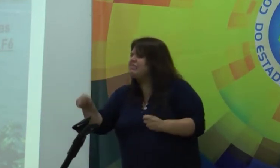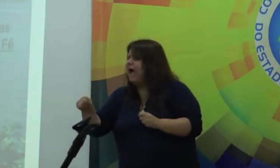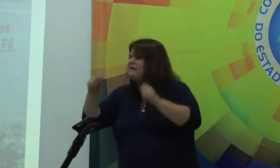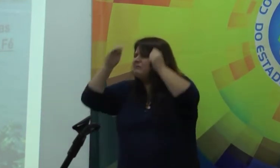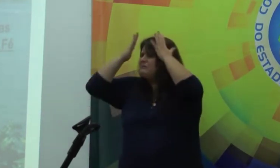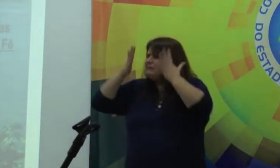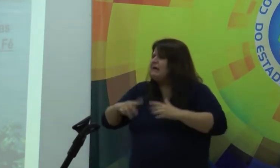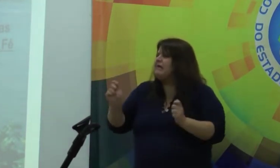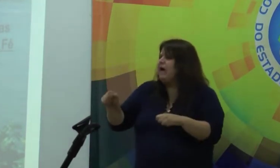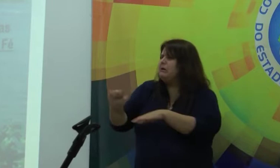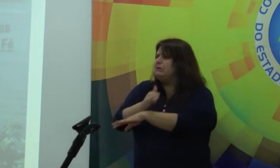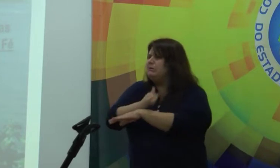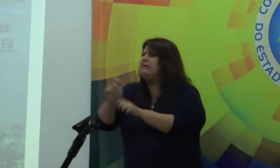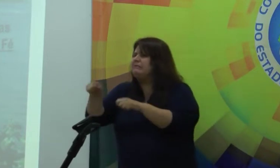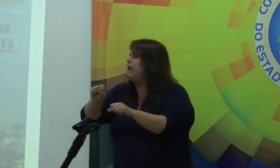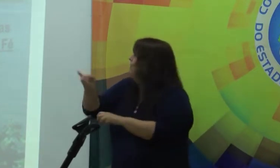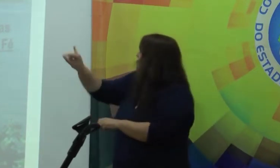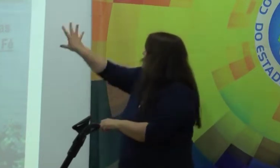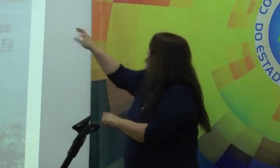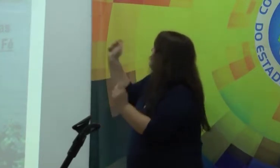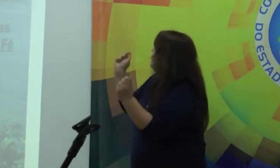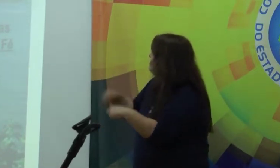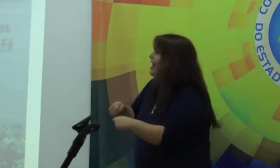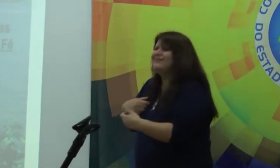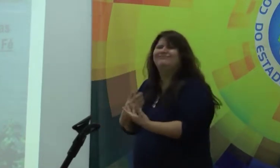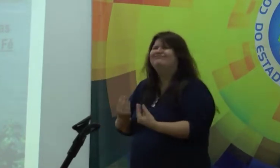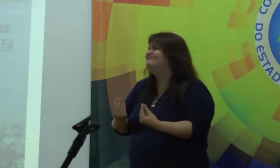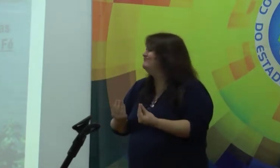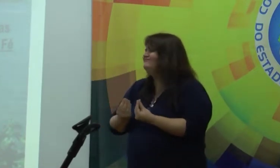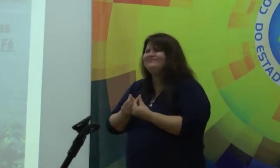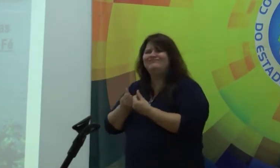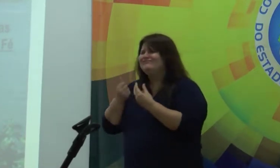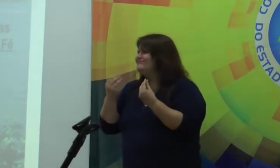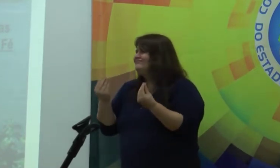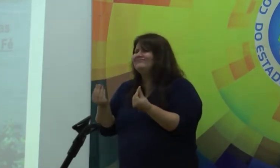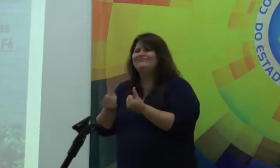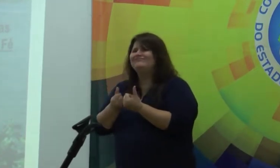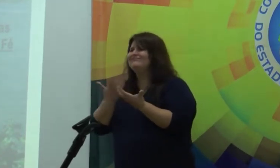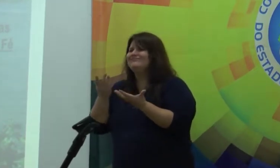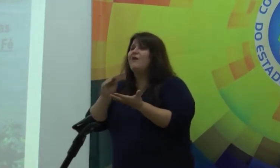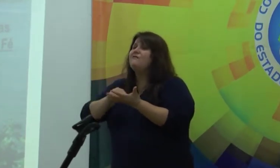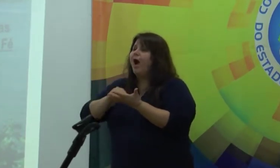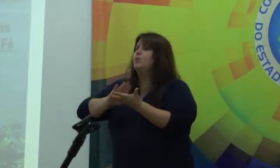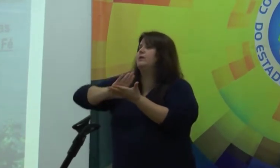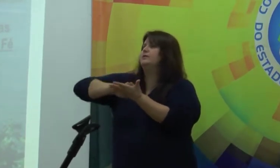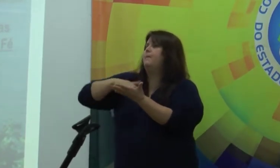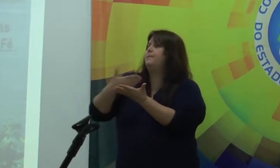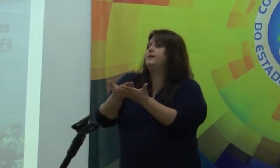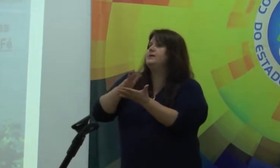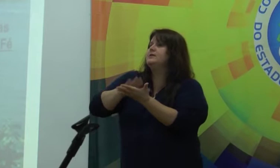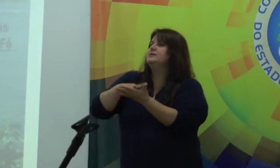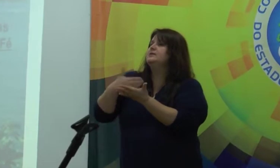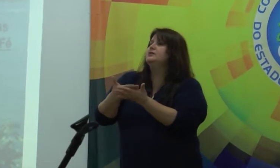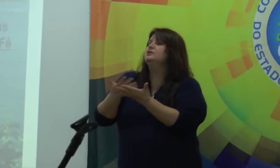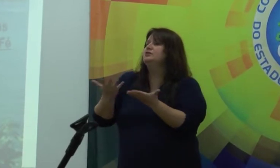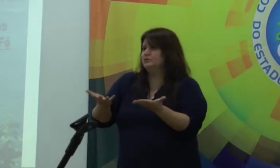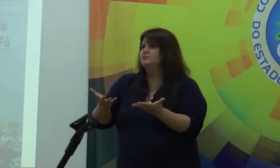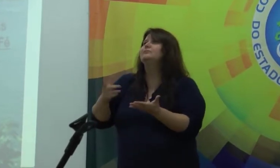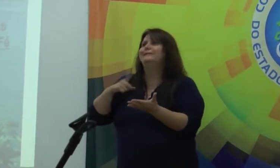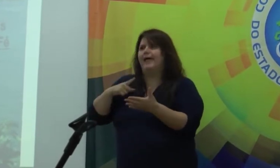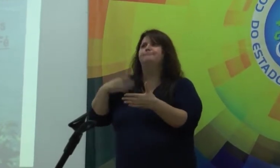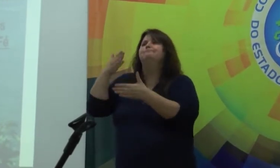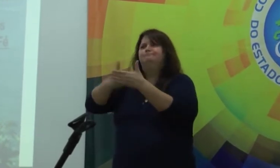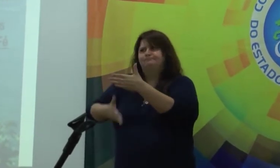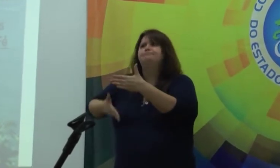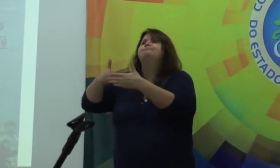Eu surdo, toma passe, bota os slides. Gente, não é isso. Falta o